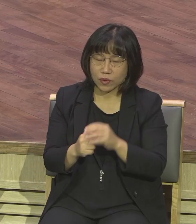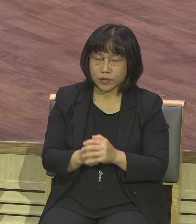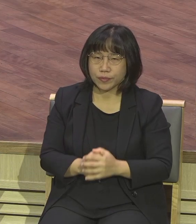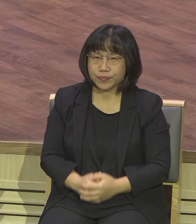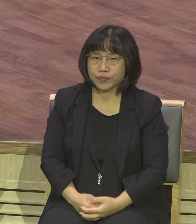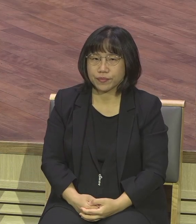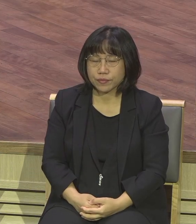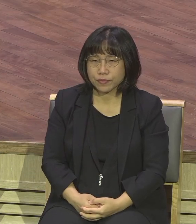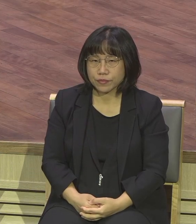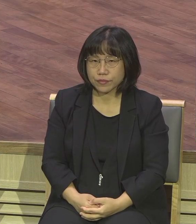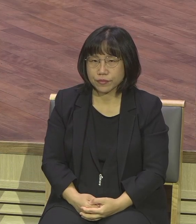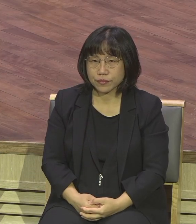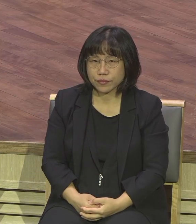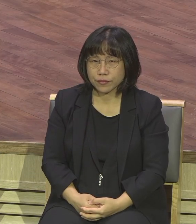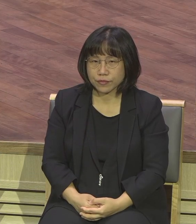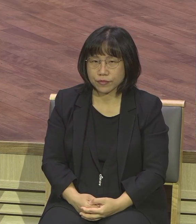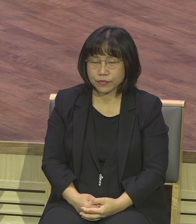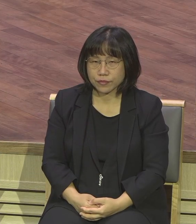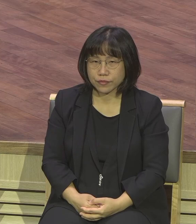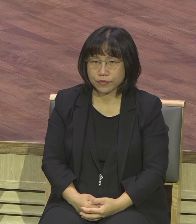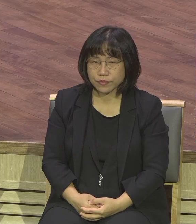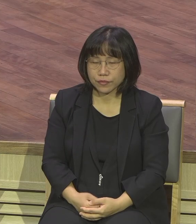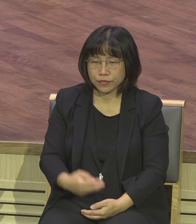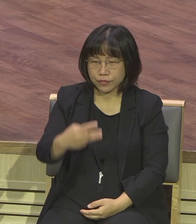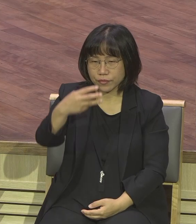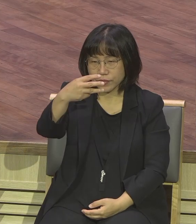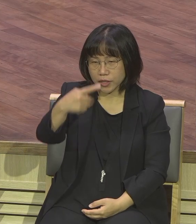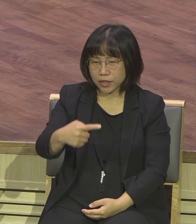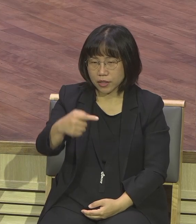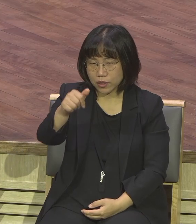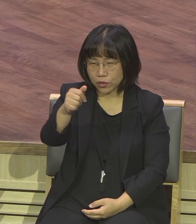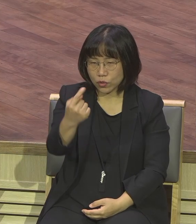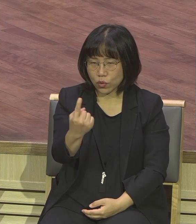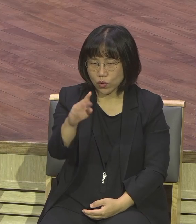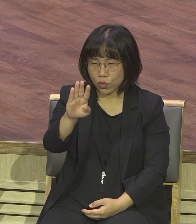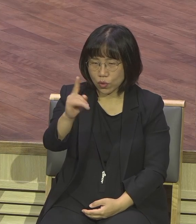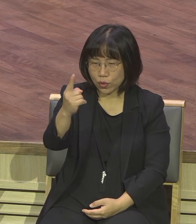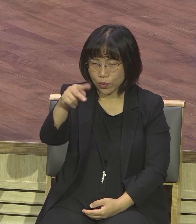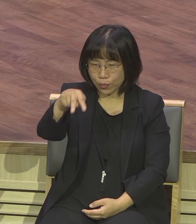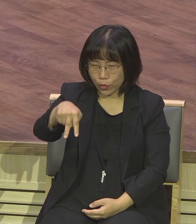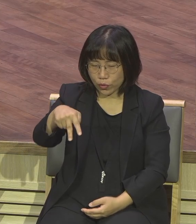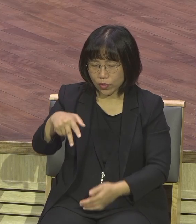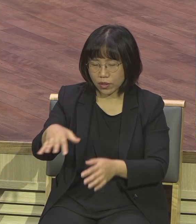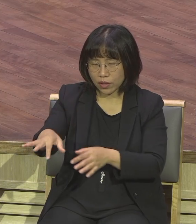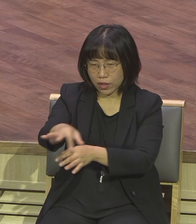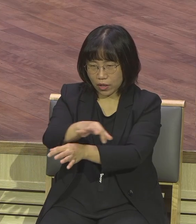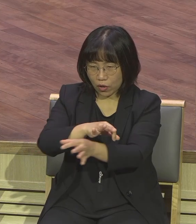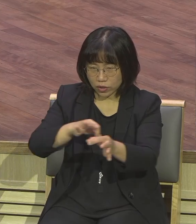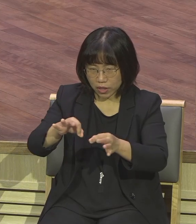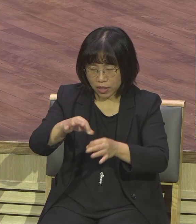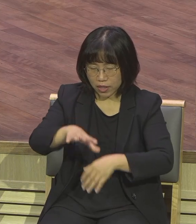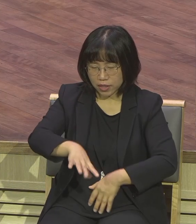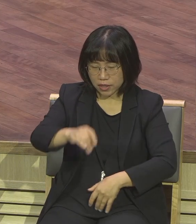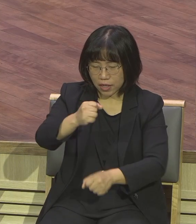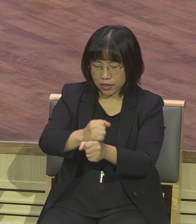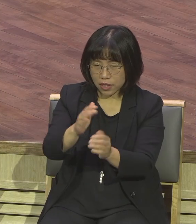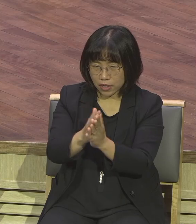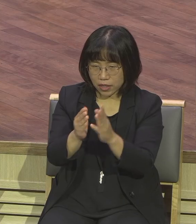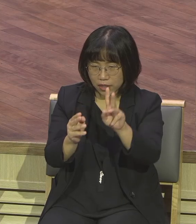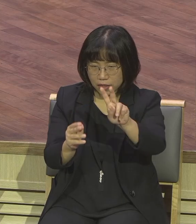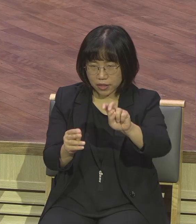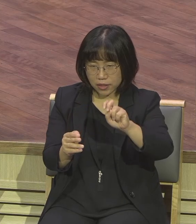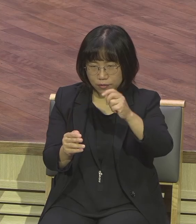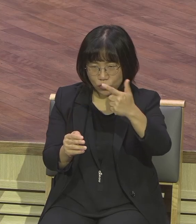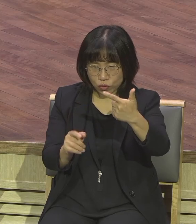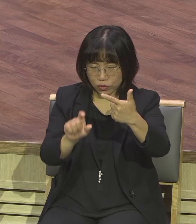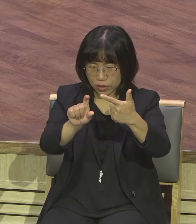경제. 이 여기에 지금 방향을 맞춰야 돼. 로봇 경제. 창세기 26장